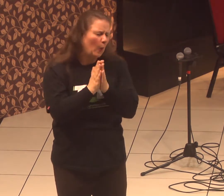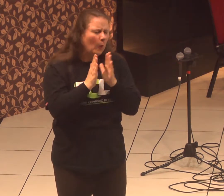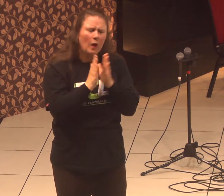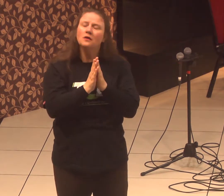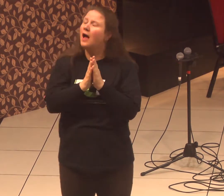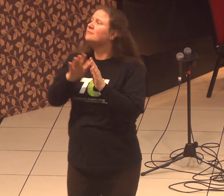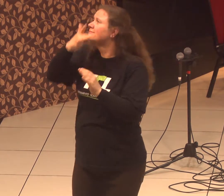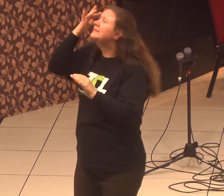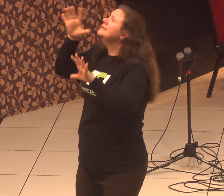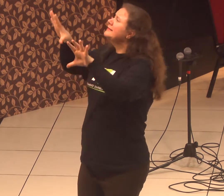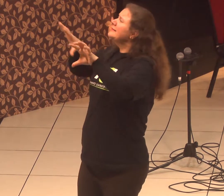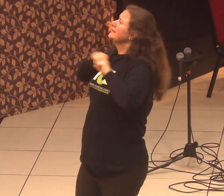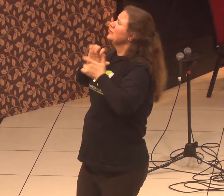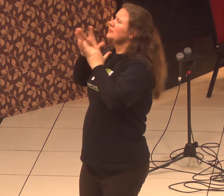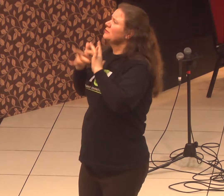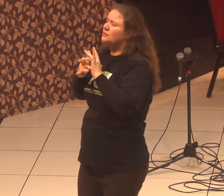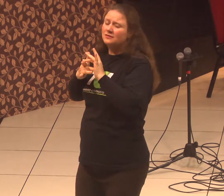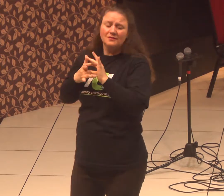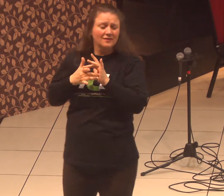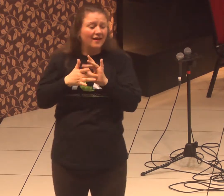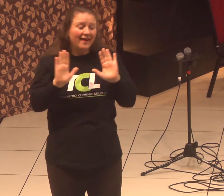Jesus, e daí a gente deixa elas lá.